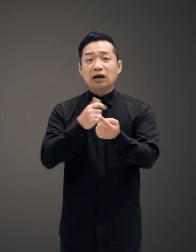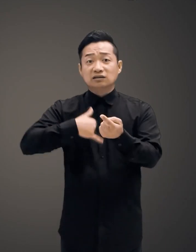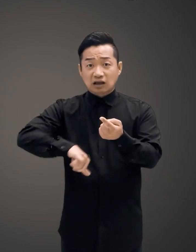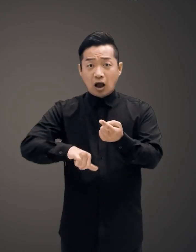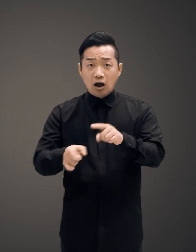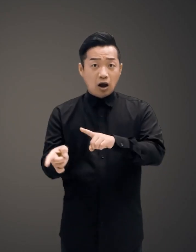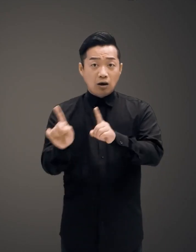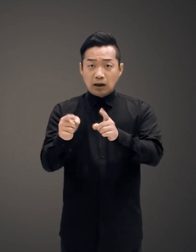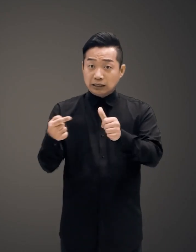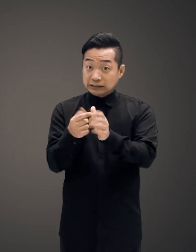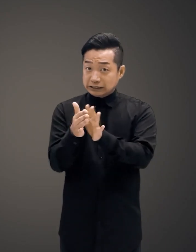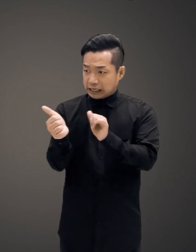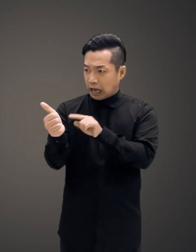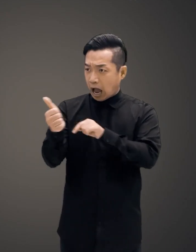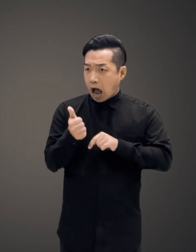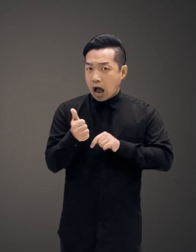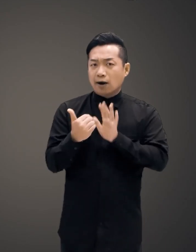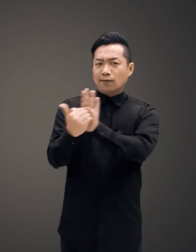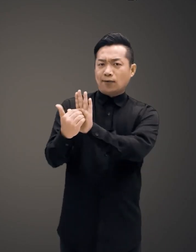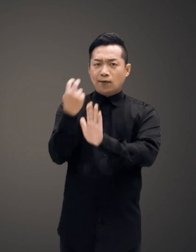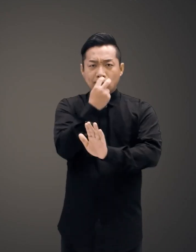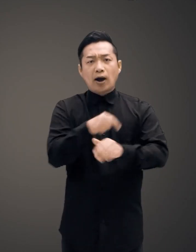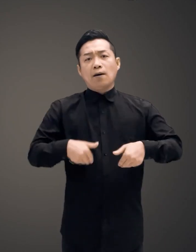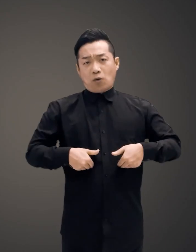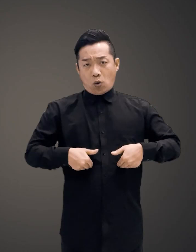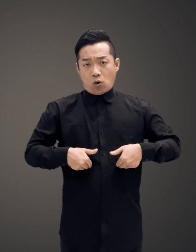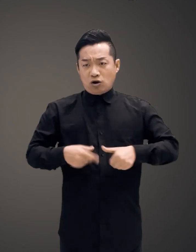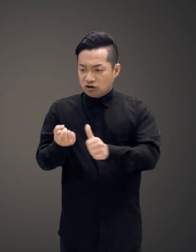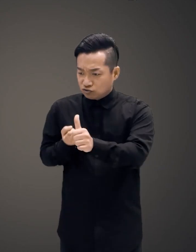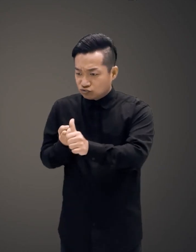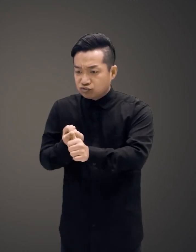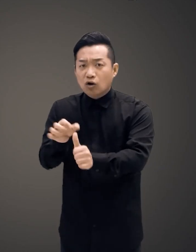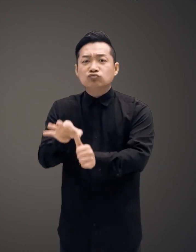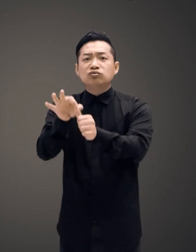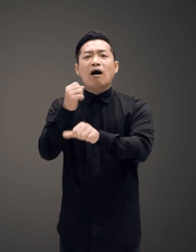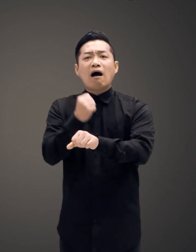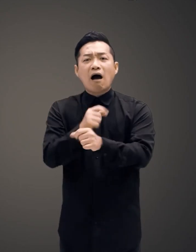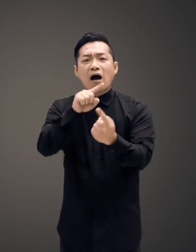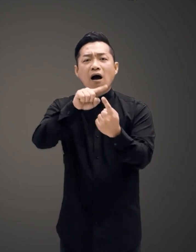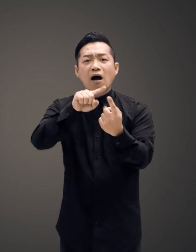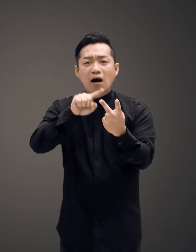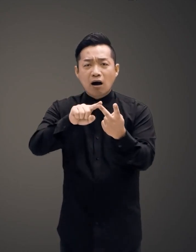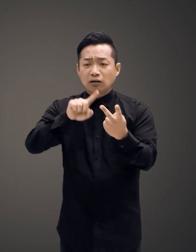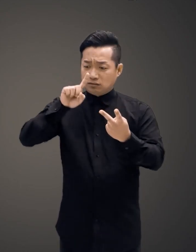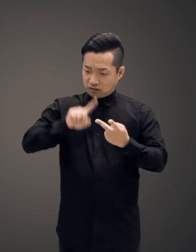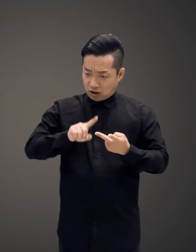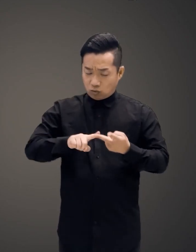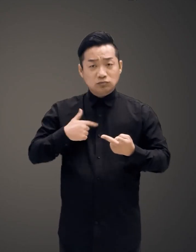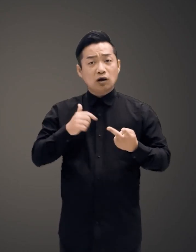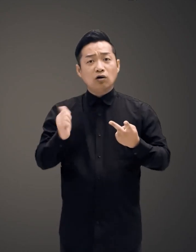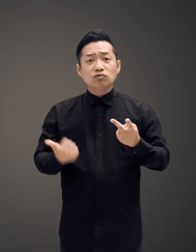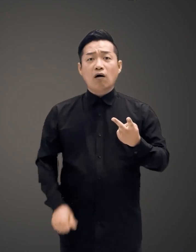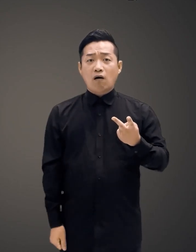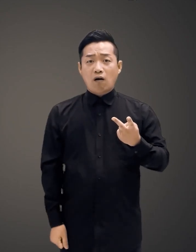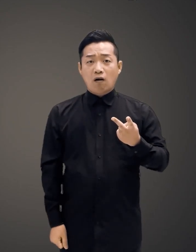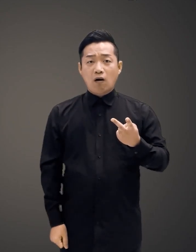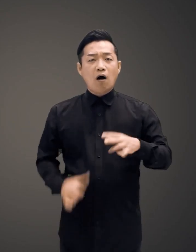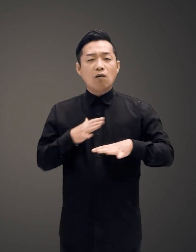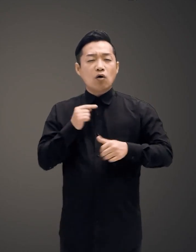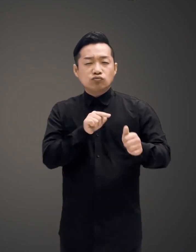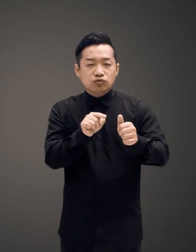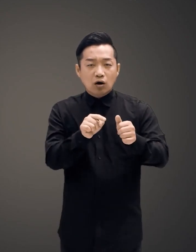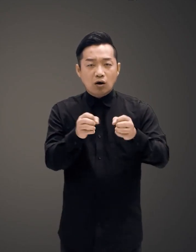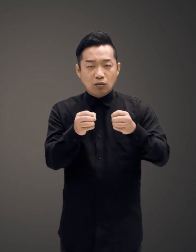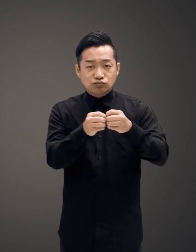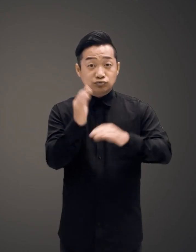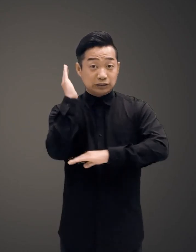자녀들을 되살아난 살인자로부터 지켜야 한다. 죽여서 구원받을 것인가? 이대로 죽을 것인가? 스릴러